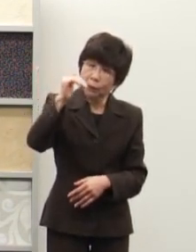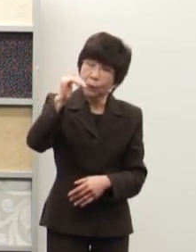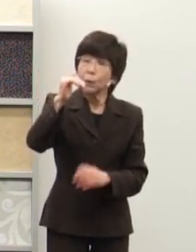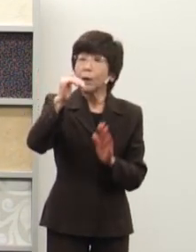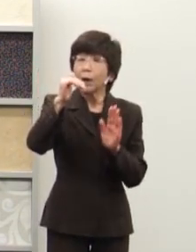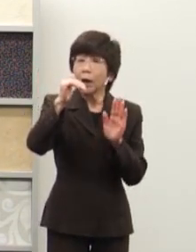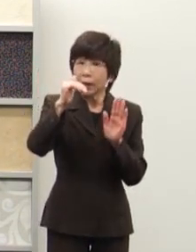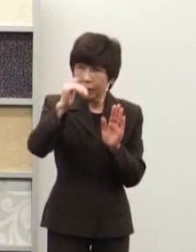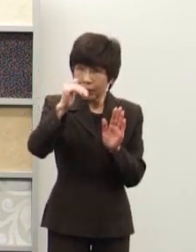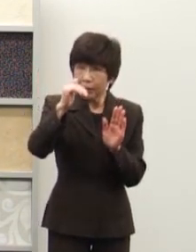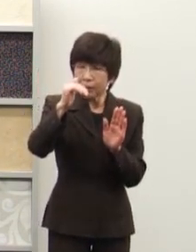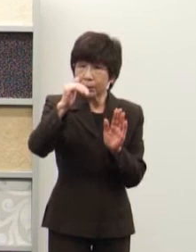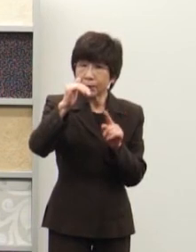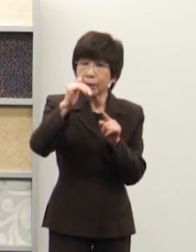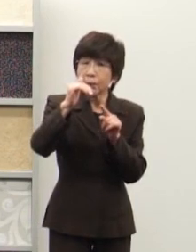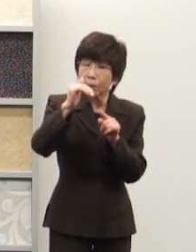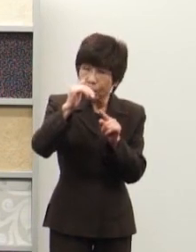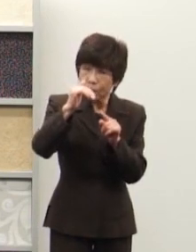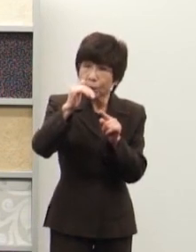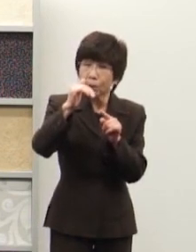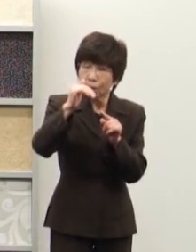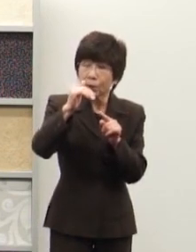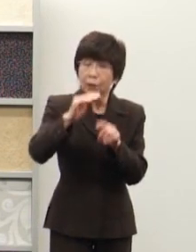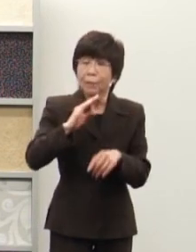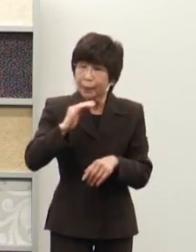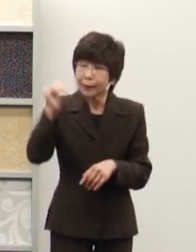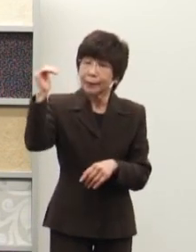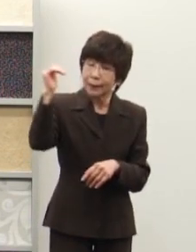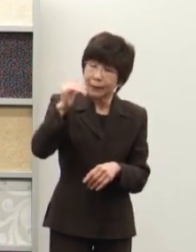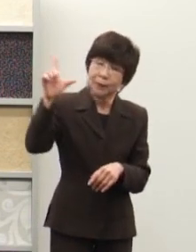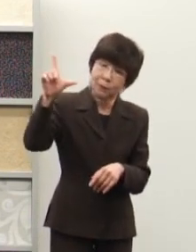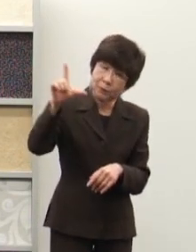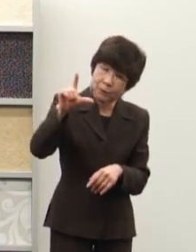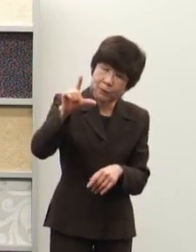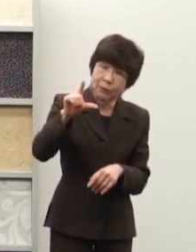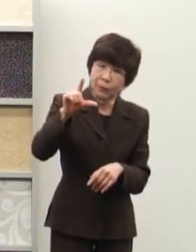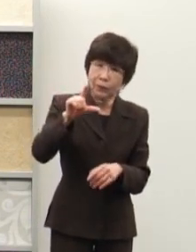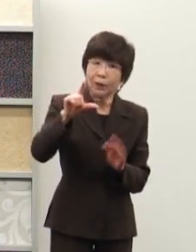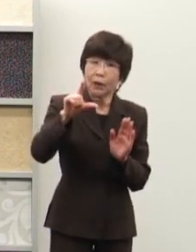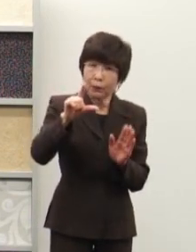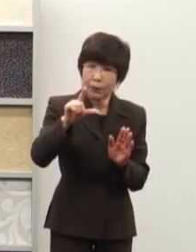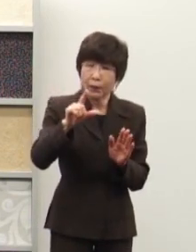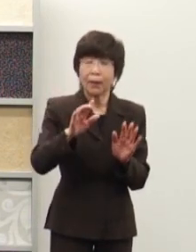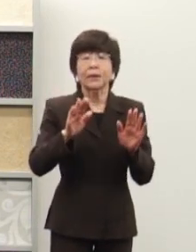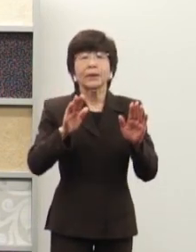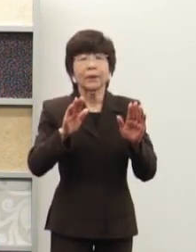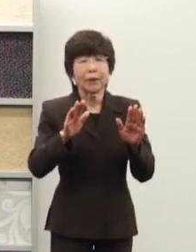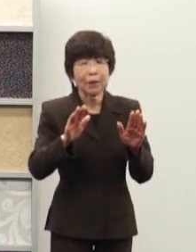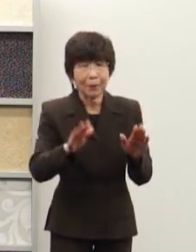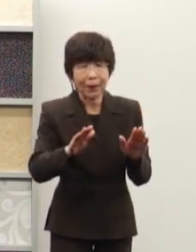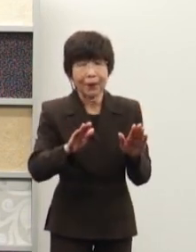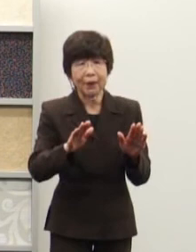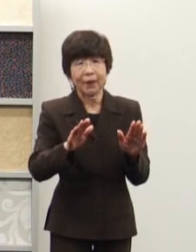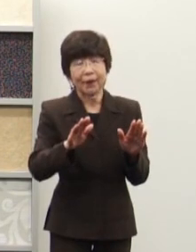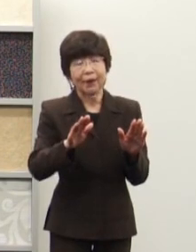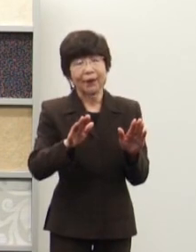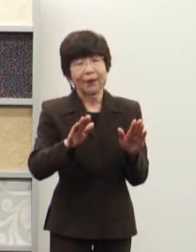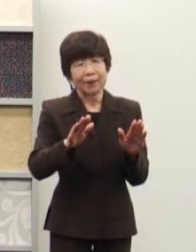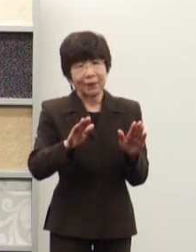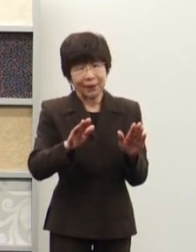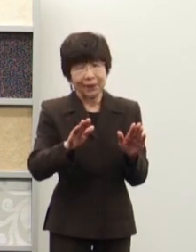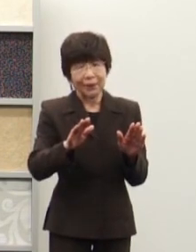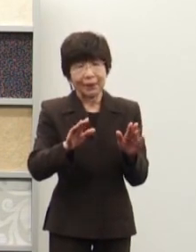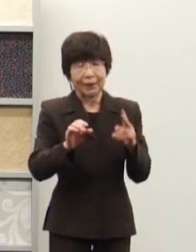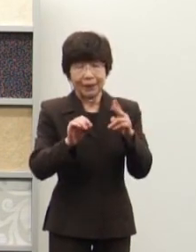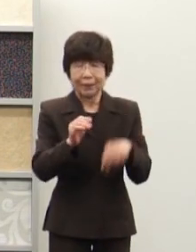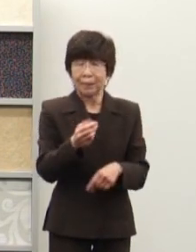のは、そこはもう事実だと思います。そして今回の3